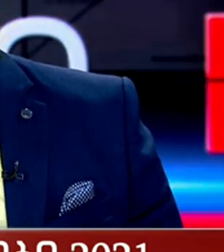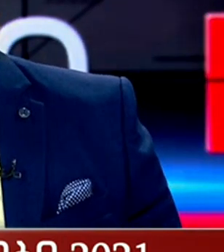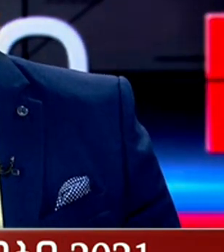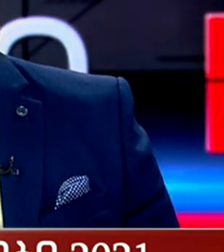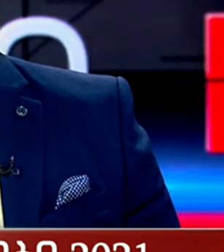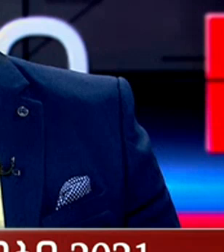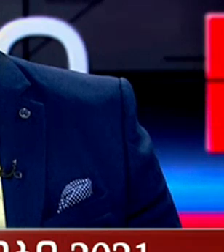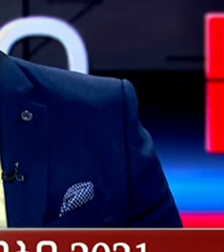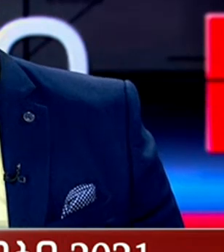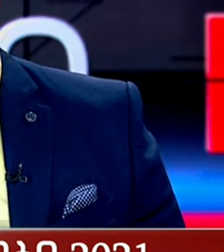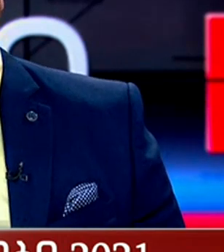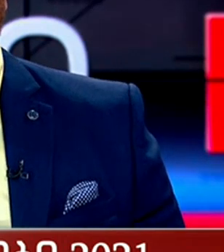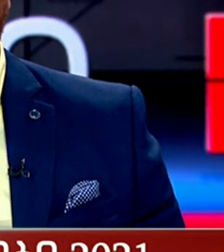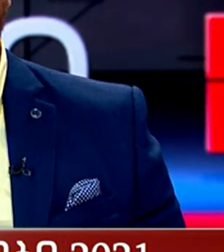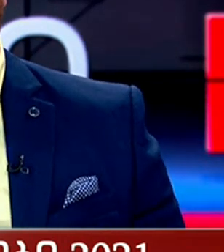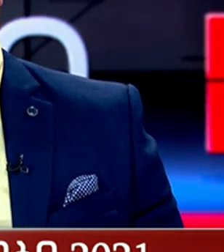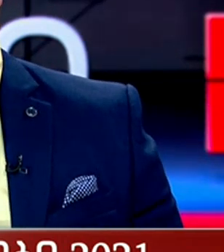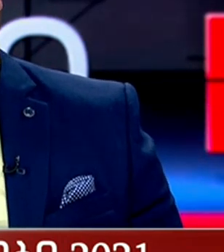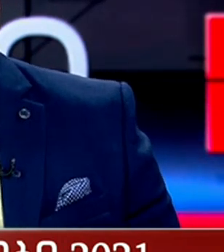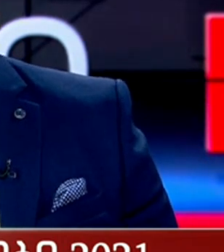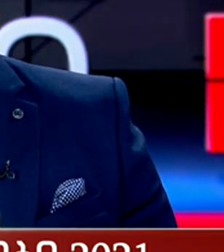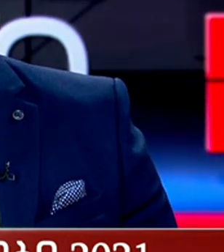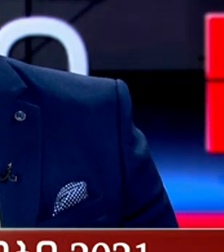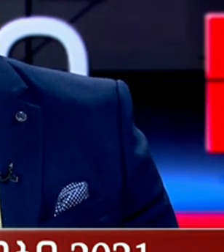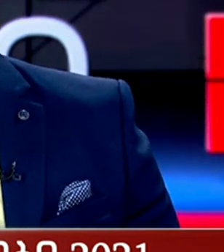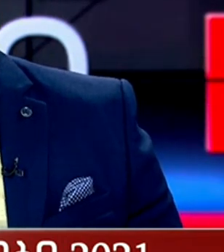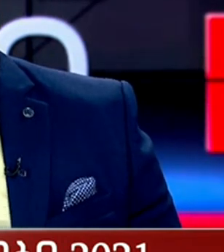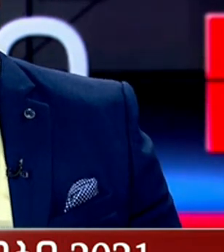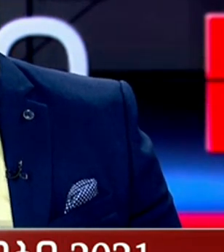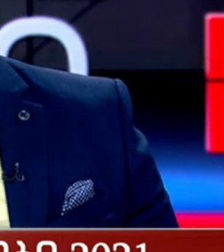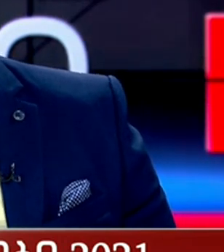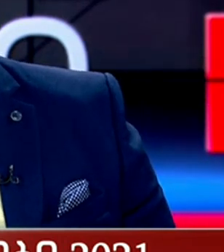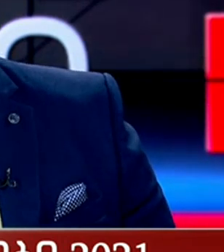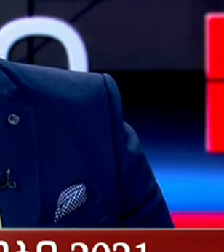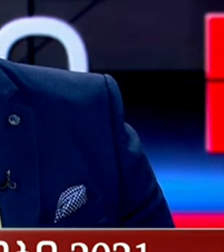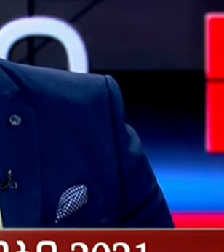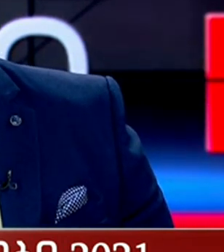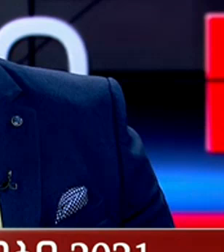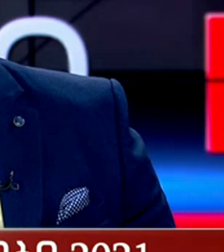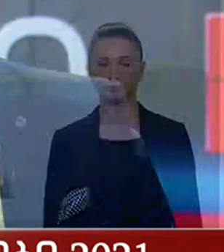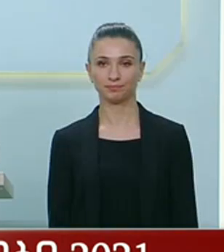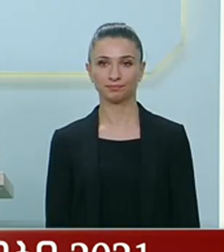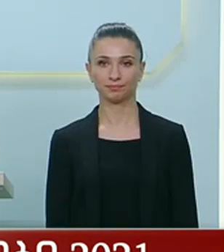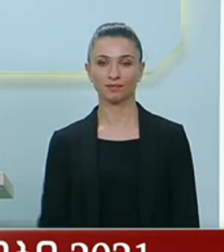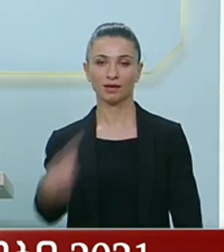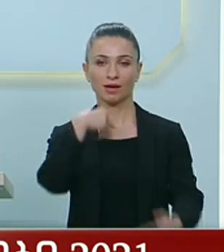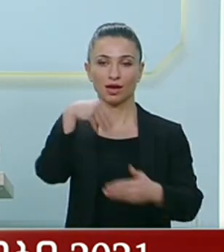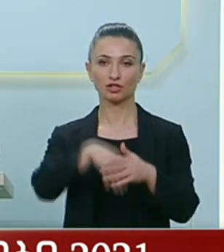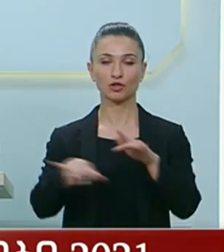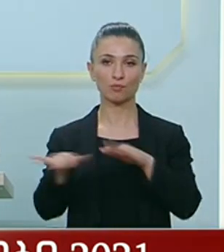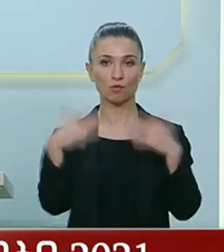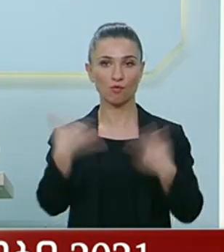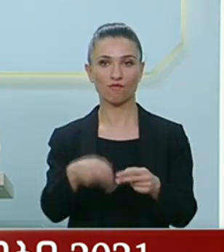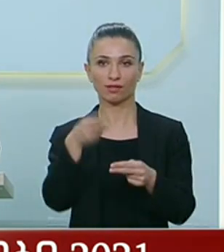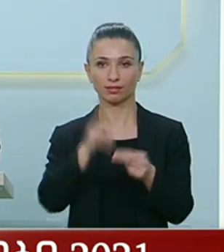49.9% დაახლოებით 2%-ით ნაკლები, ვიდრე პირველ ტურზე. მოდი ახლა ბრიფინგიდან მოკლე მონაკვეთი მოვისმინოთ. კენჭისყრის